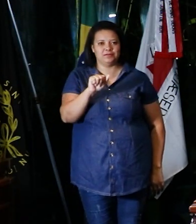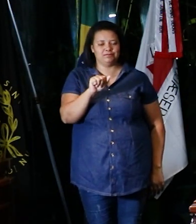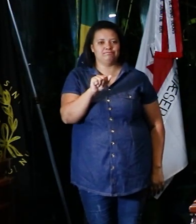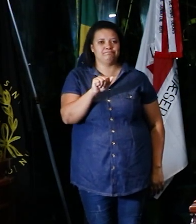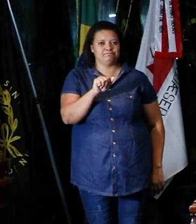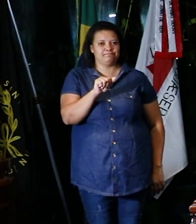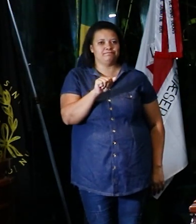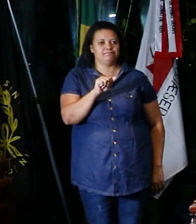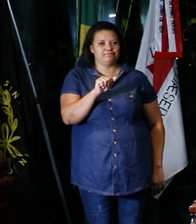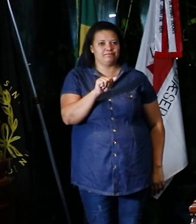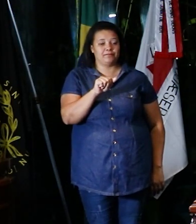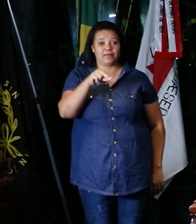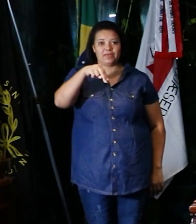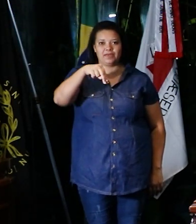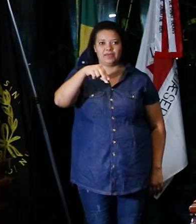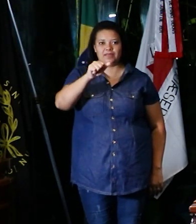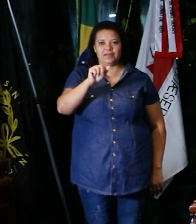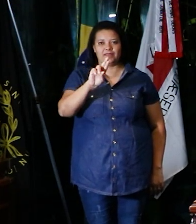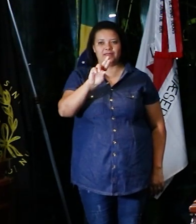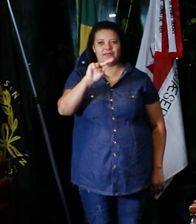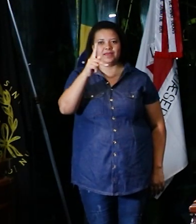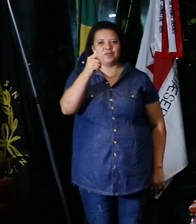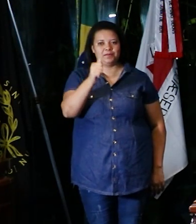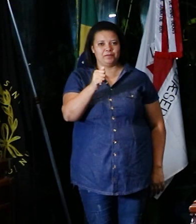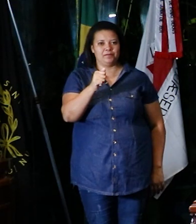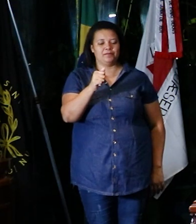não é? Narinha.